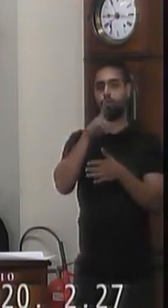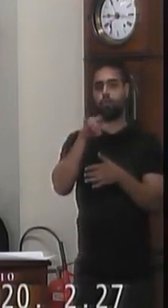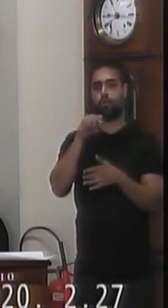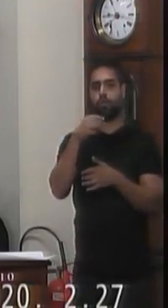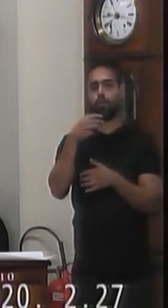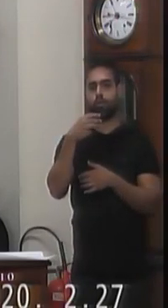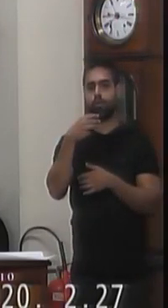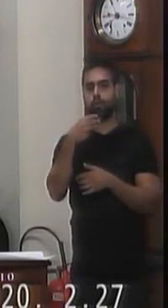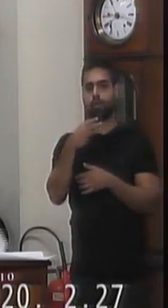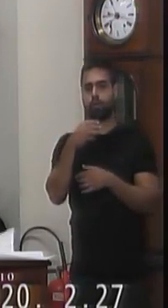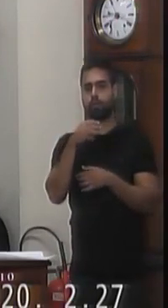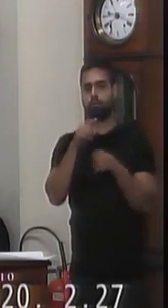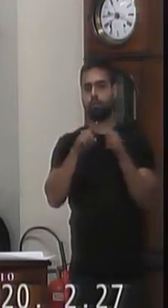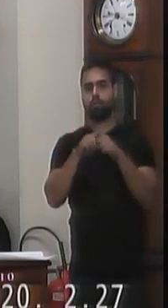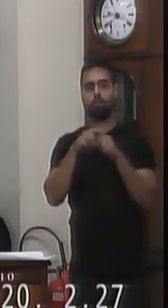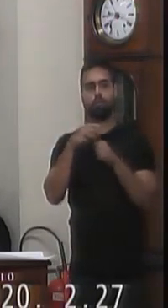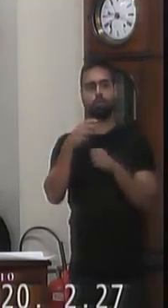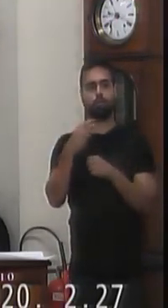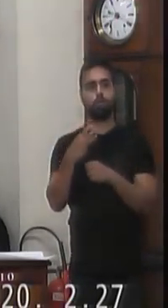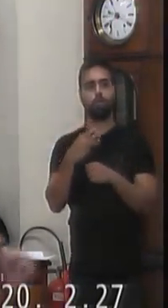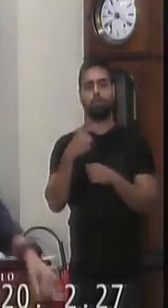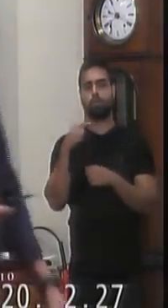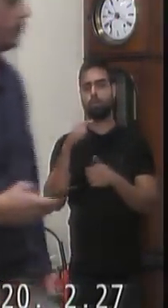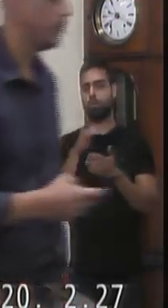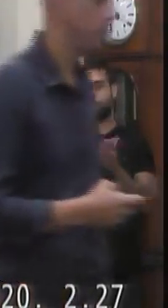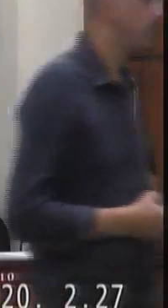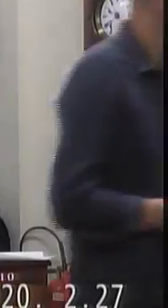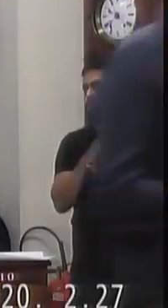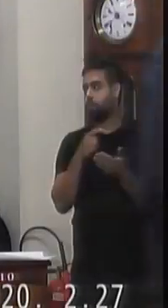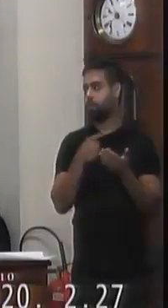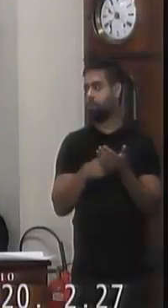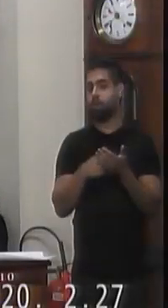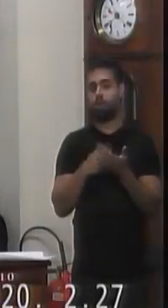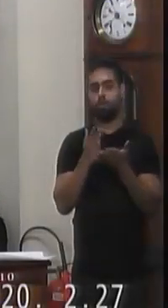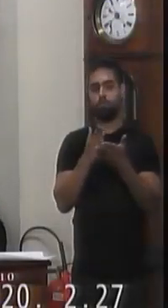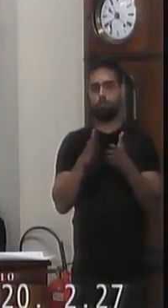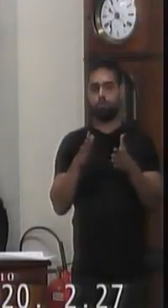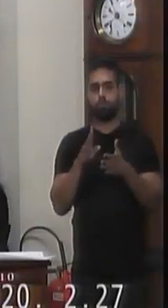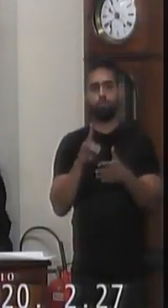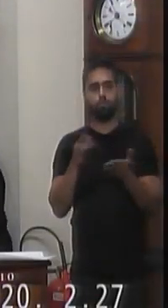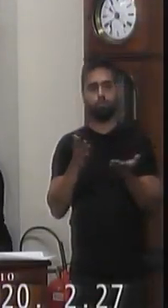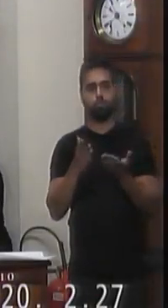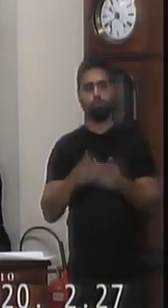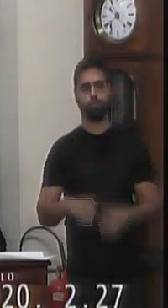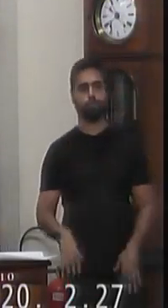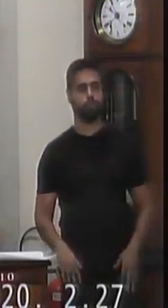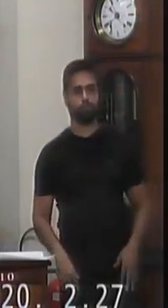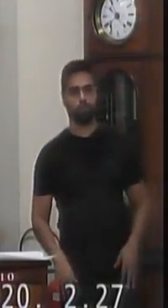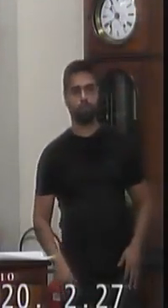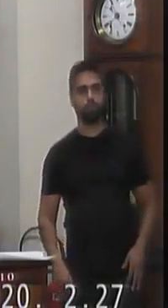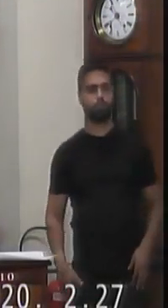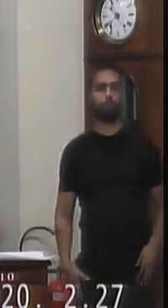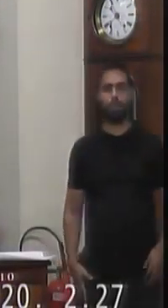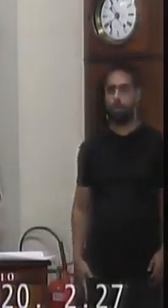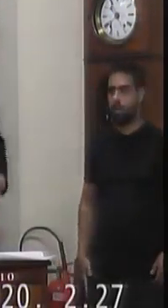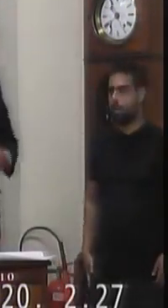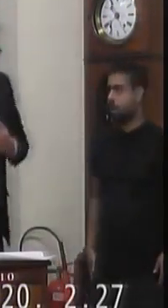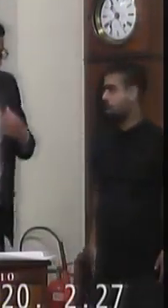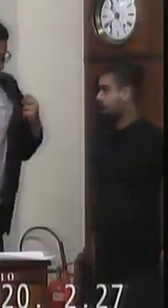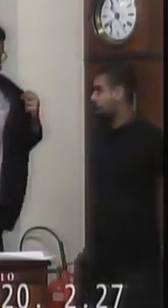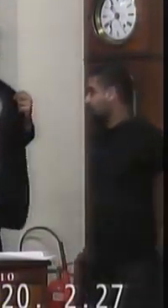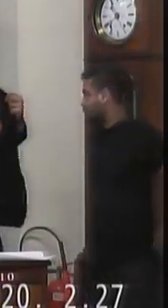de 3 de 2020. Não tendo mais nada a tratar, está encerrada a sessão.